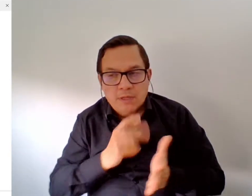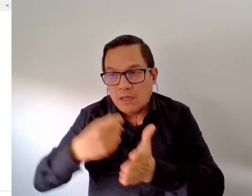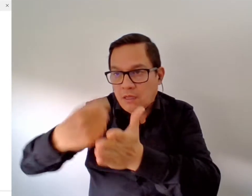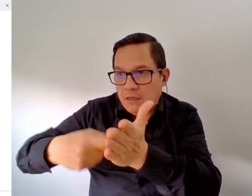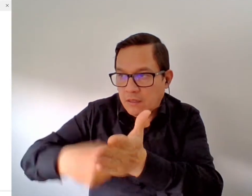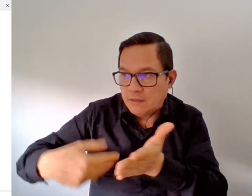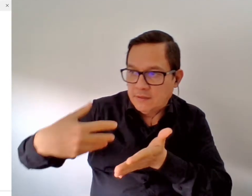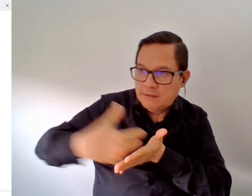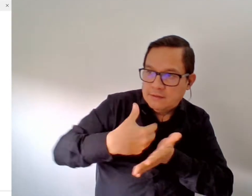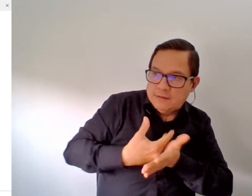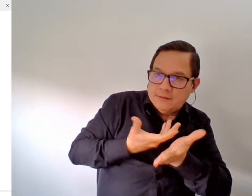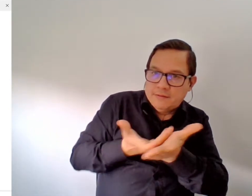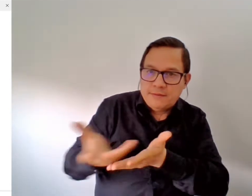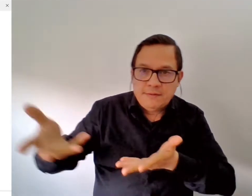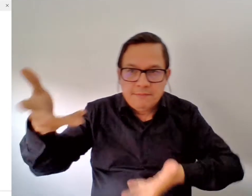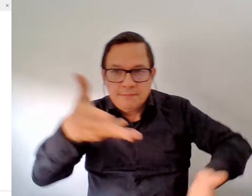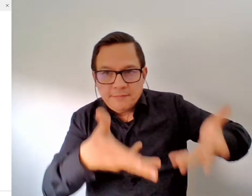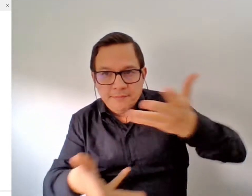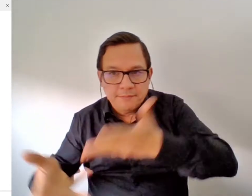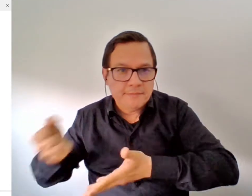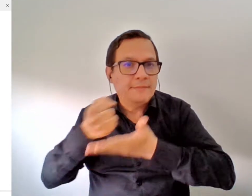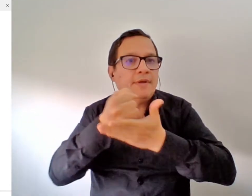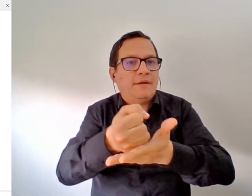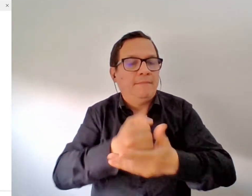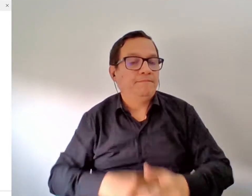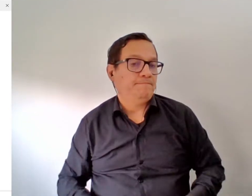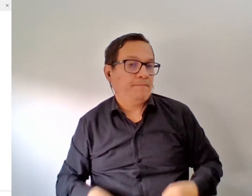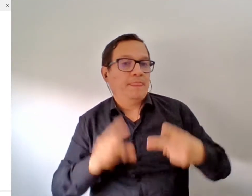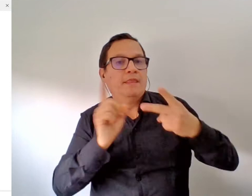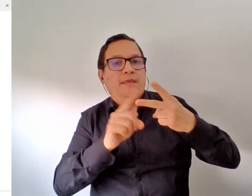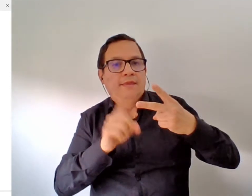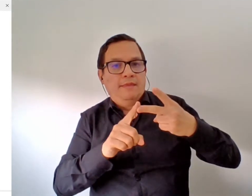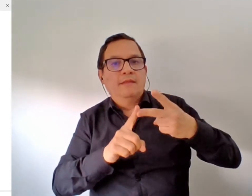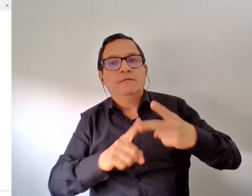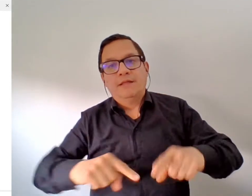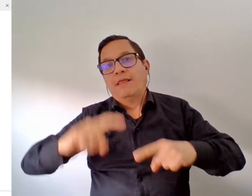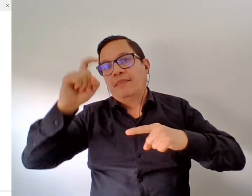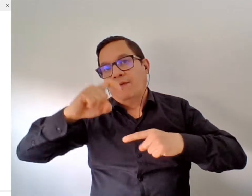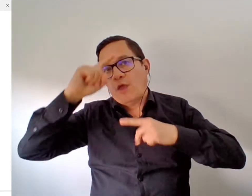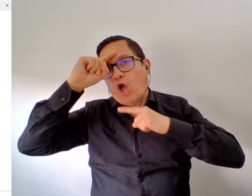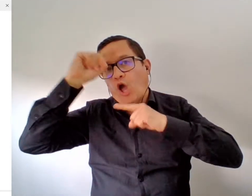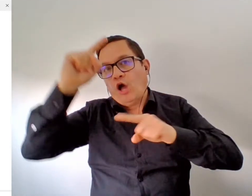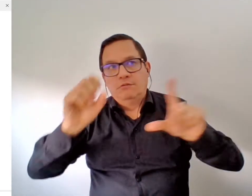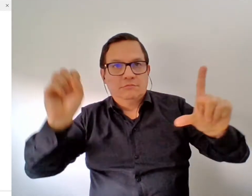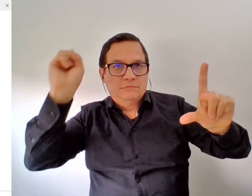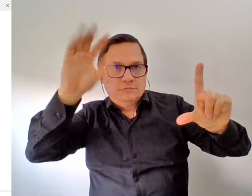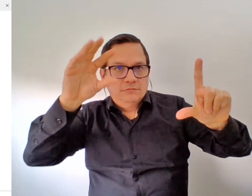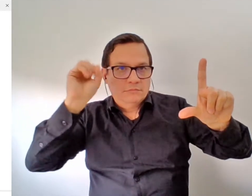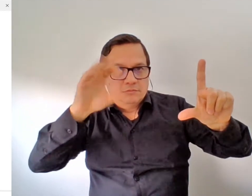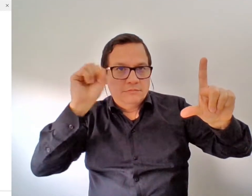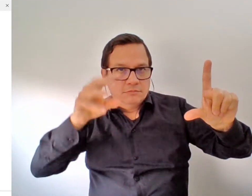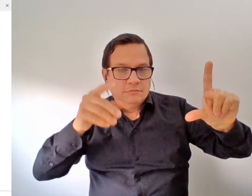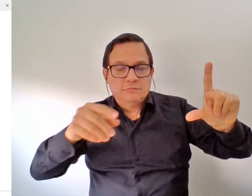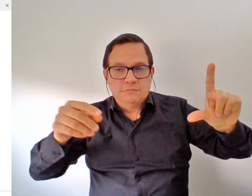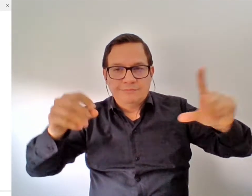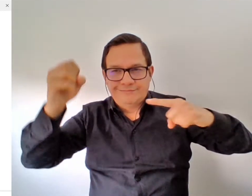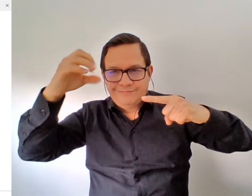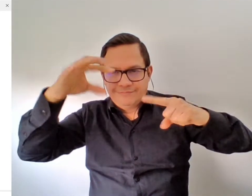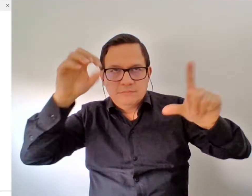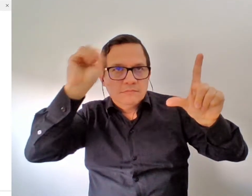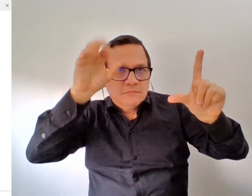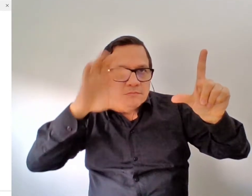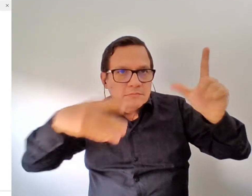de la actividad. Los aportes deben ser originales. Se